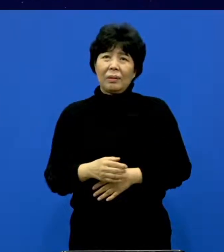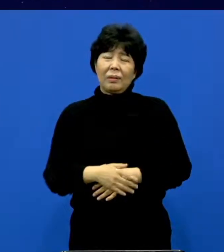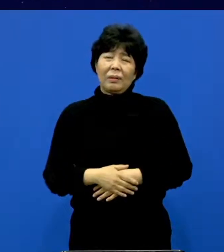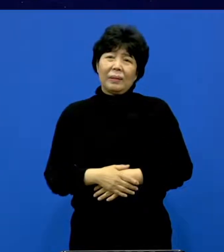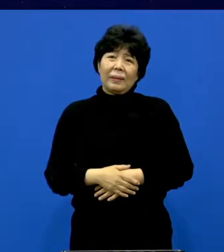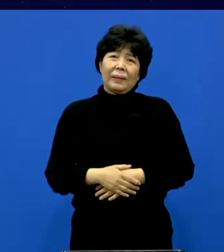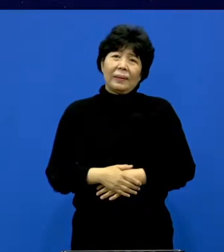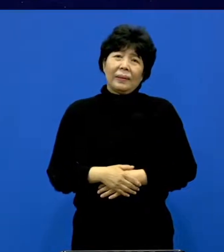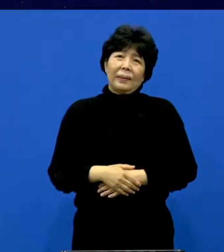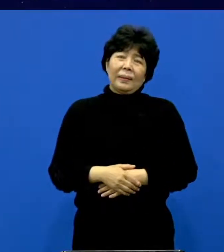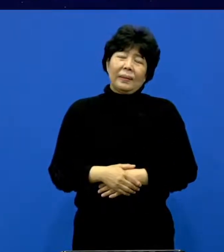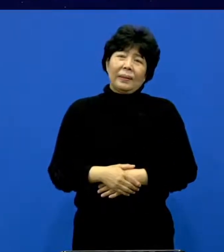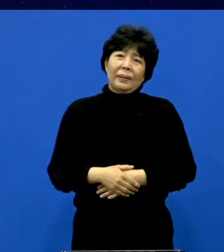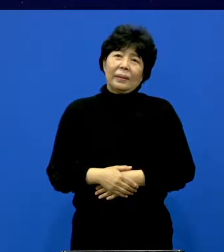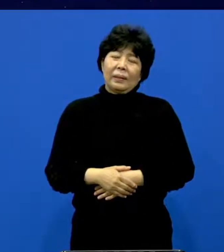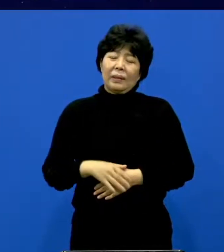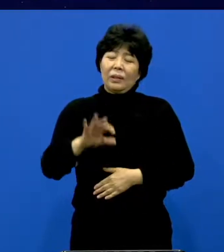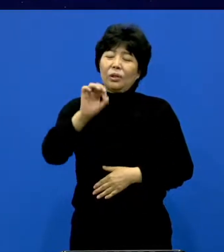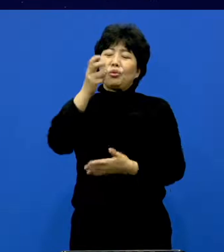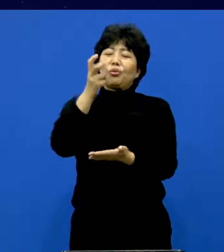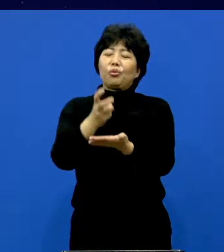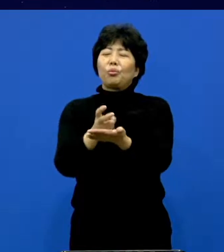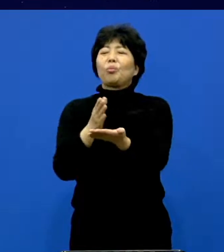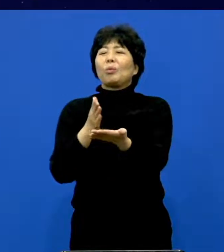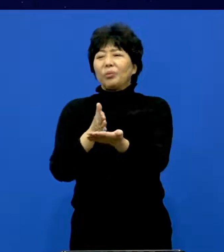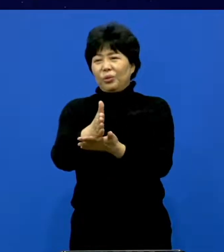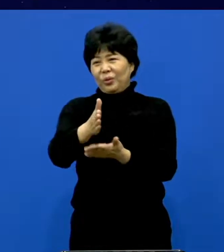적용하려고 하는 것이죠. 그것이 율법주의입니다.